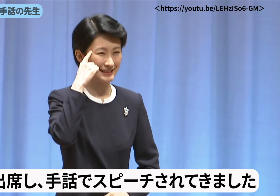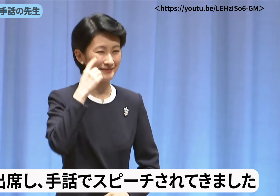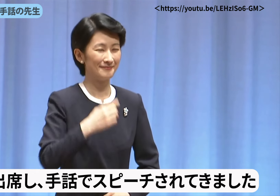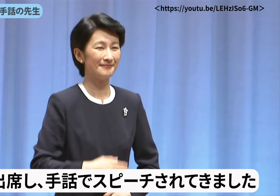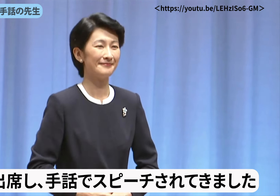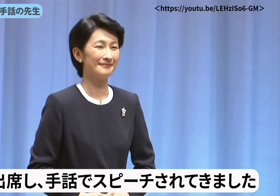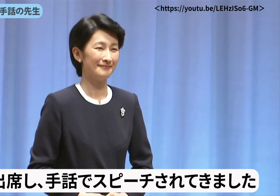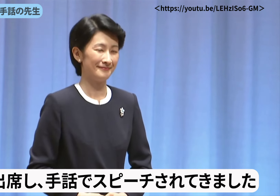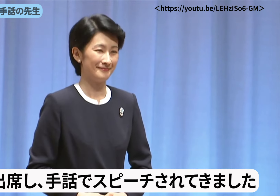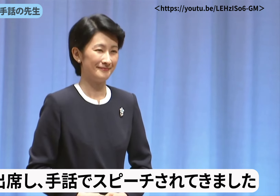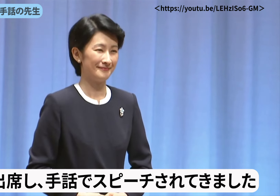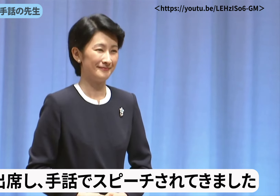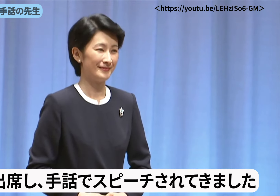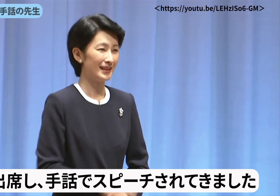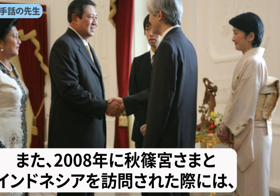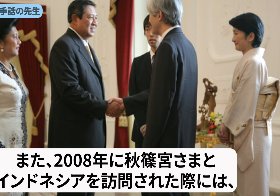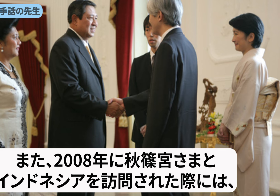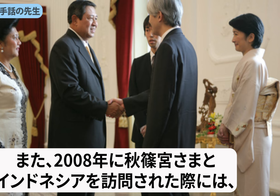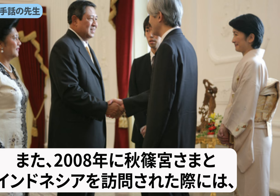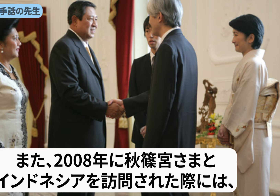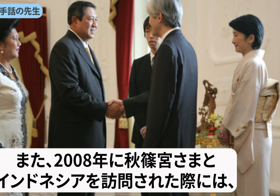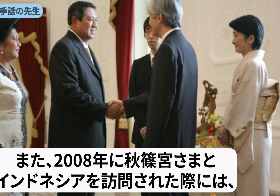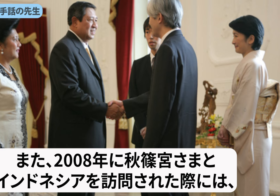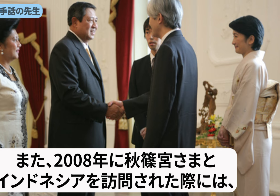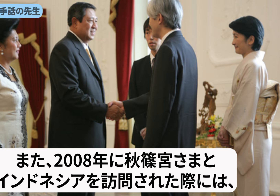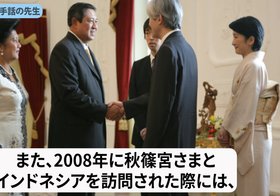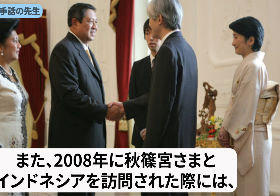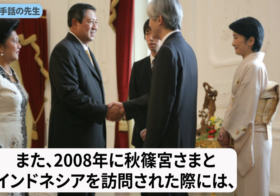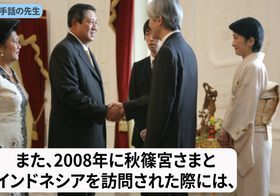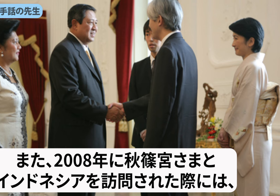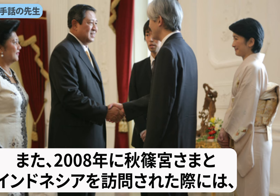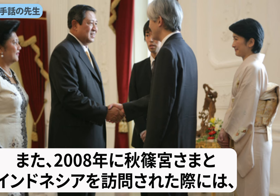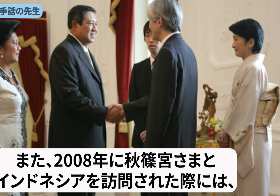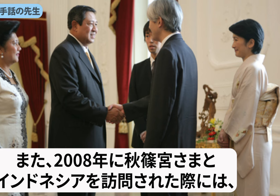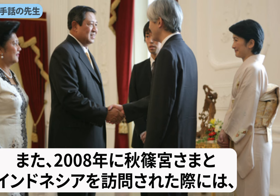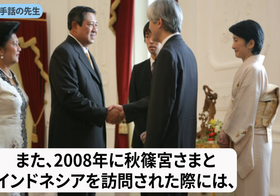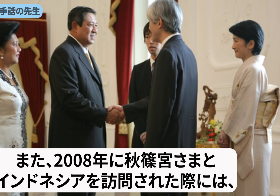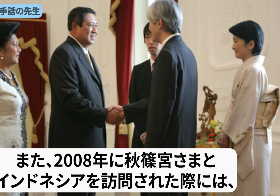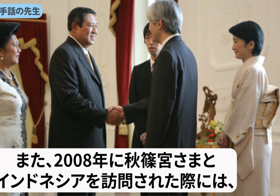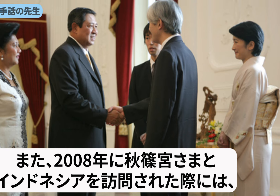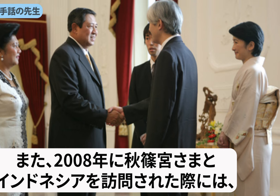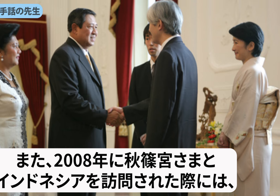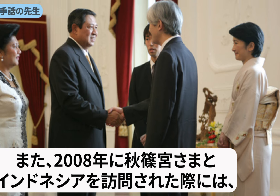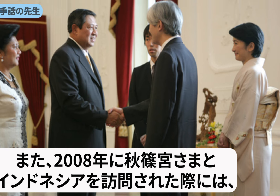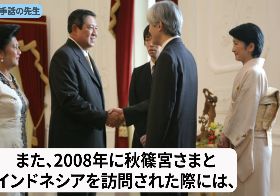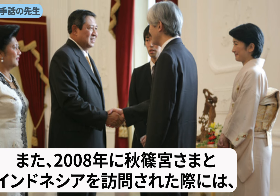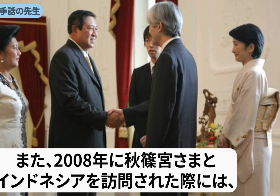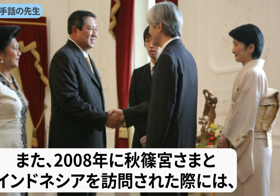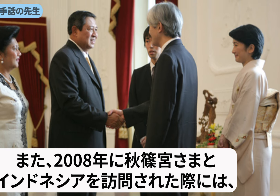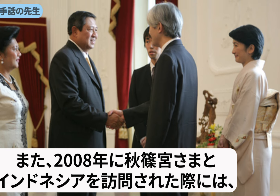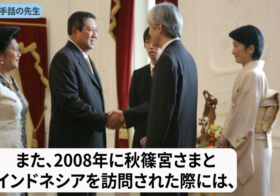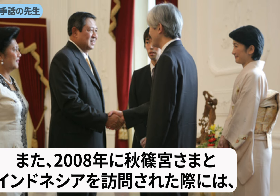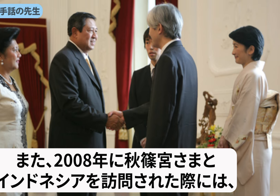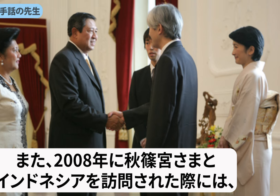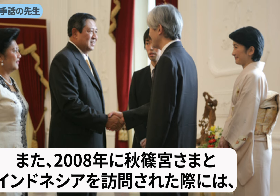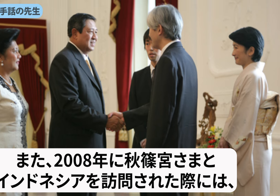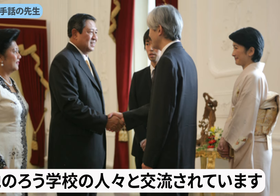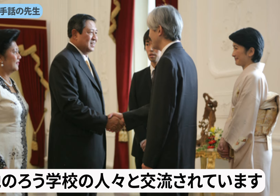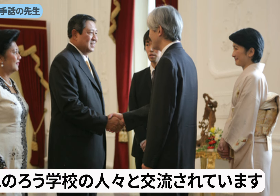ピーチされてきました。また2008年に秋篠宮さまとインドネシアを訪問された際には現地の